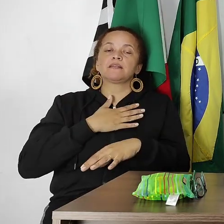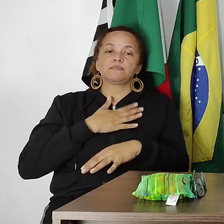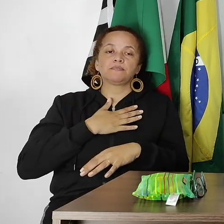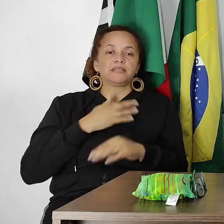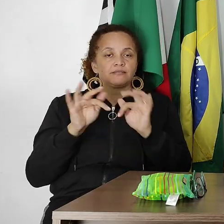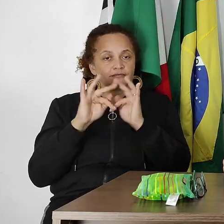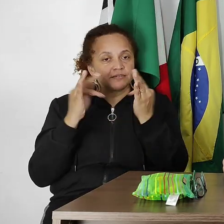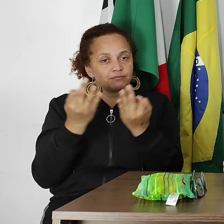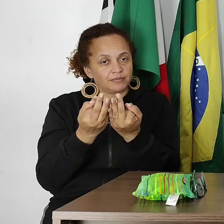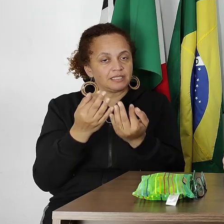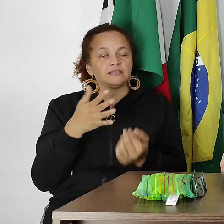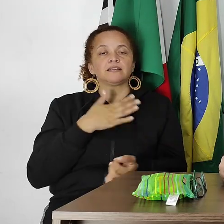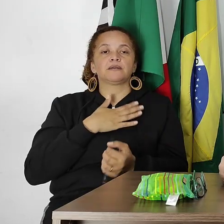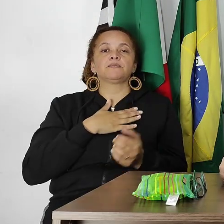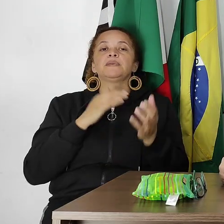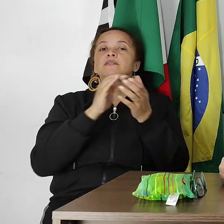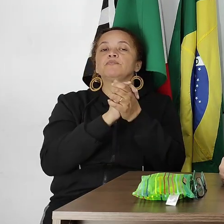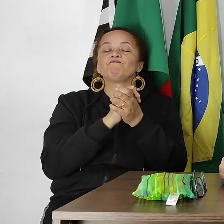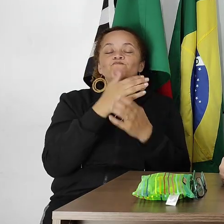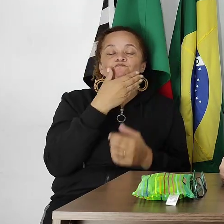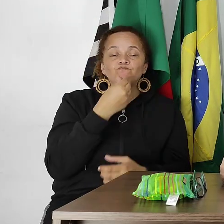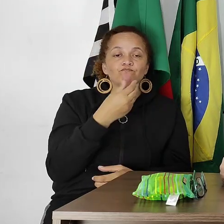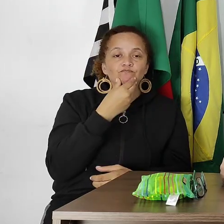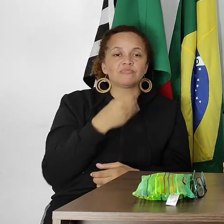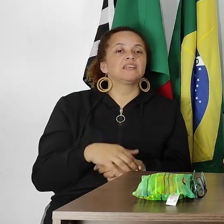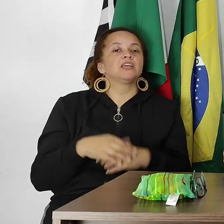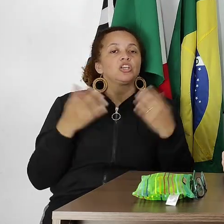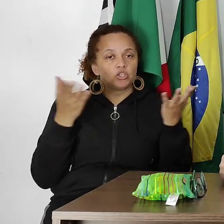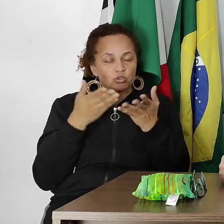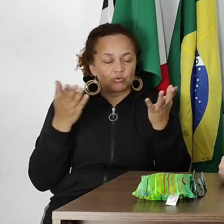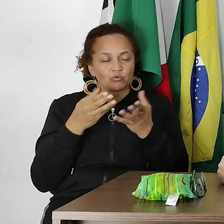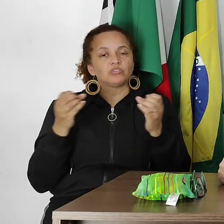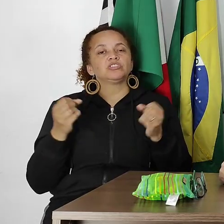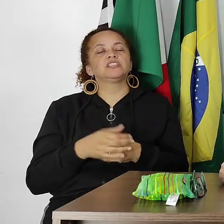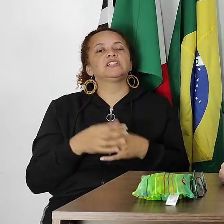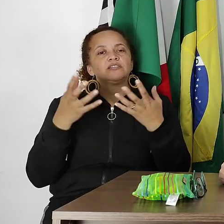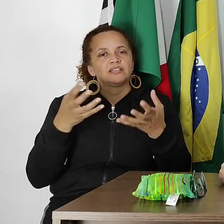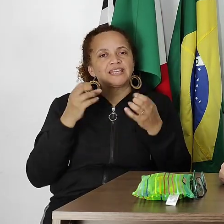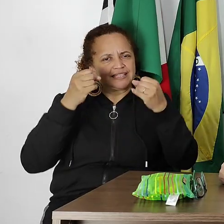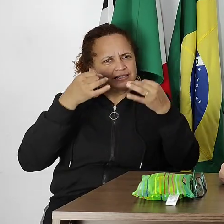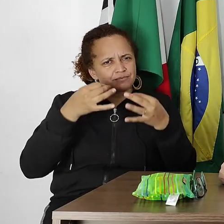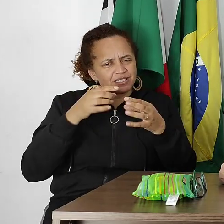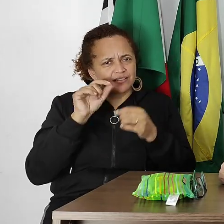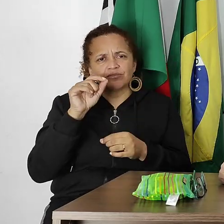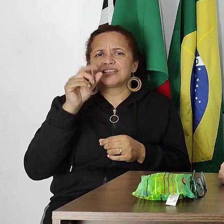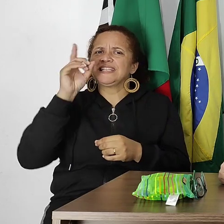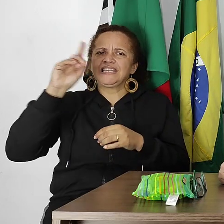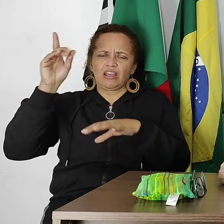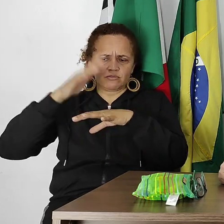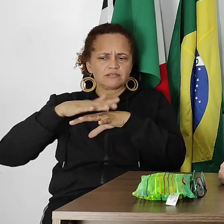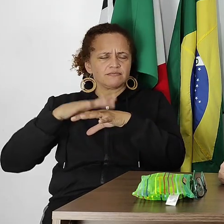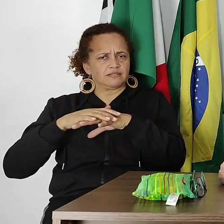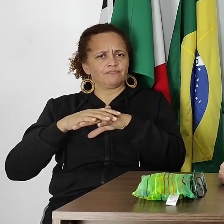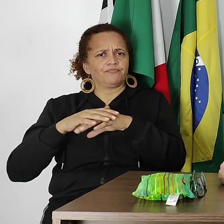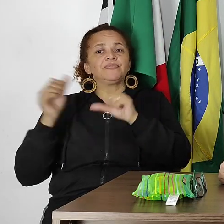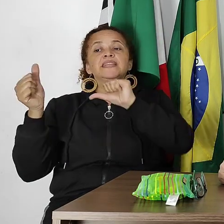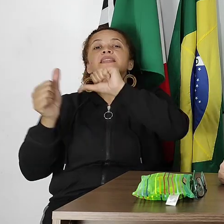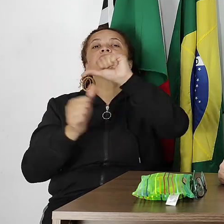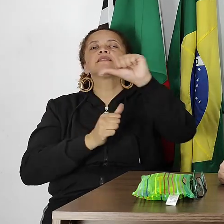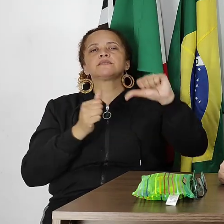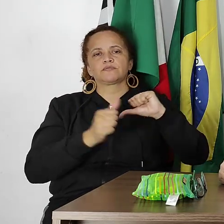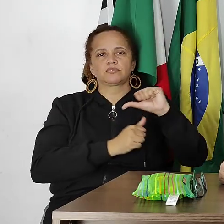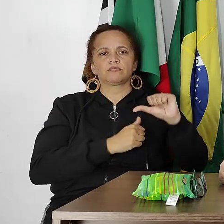estou aqui contando o que Deus fez na minha vida, restaurou a minha vida, né? Por quê? Porque se você